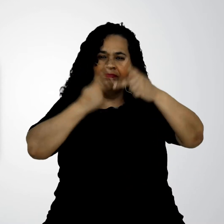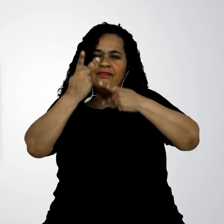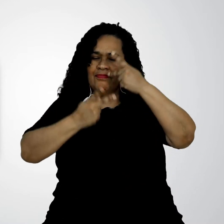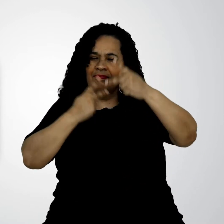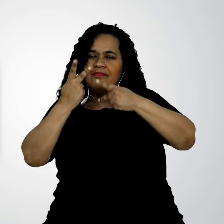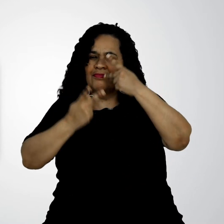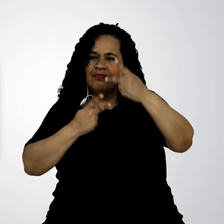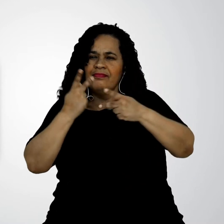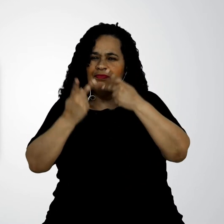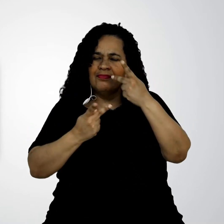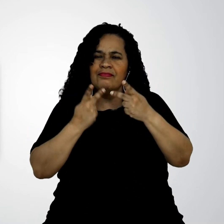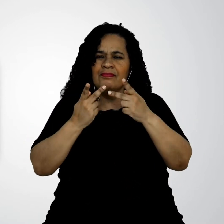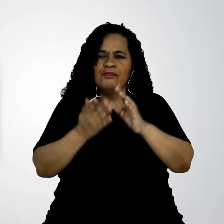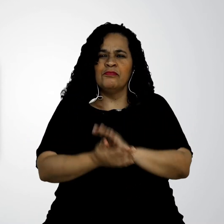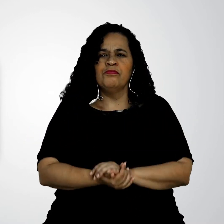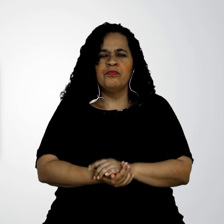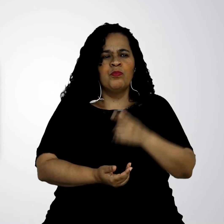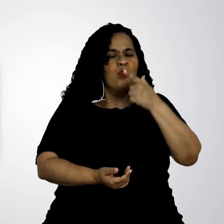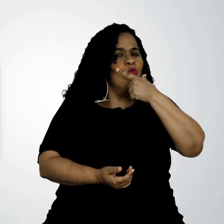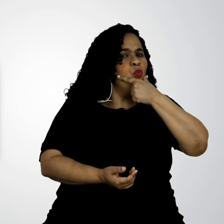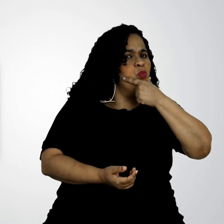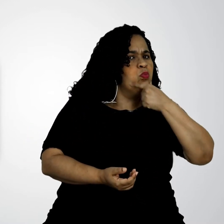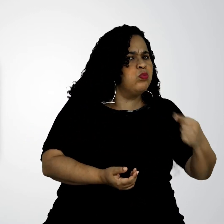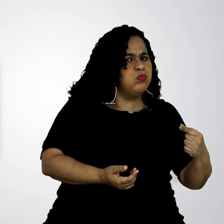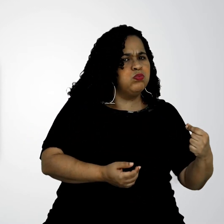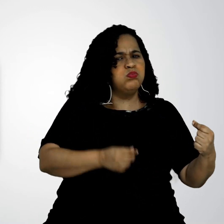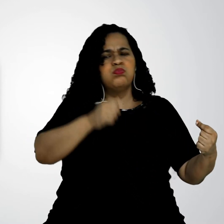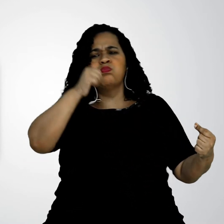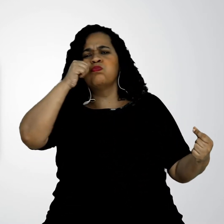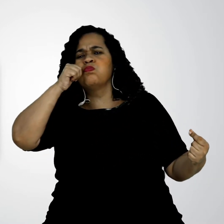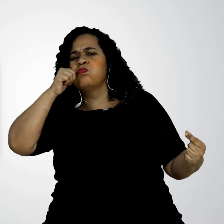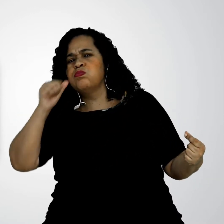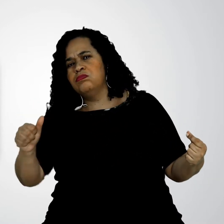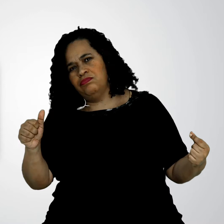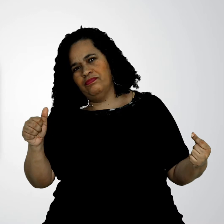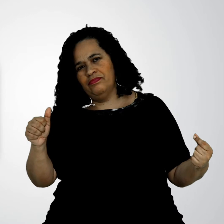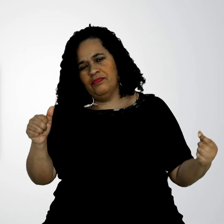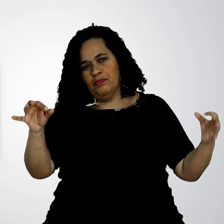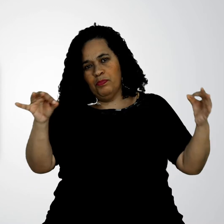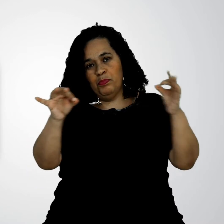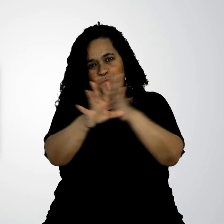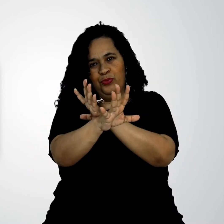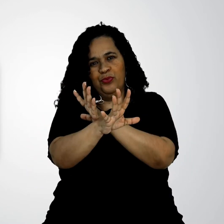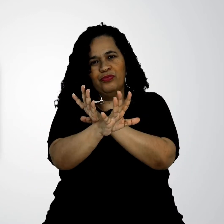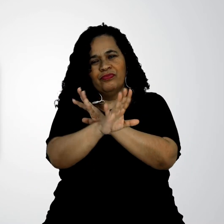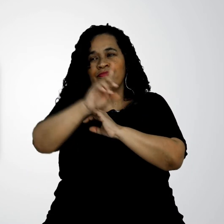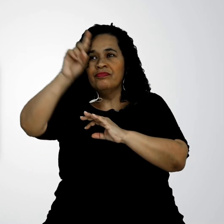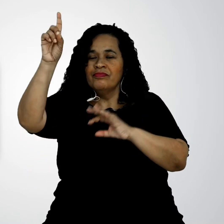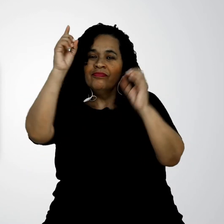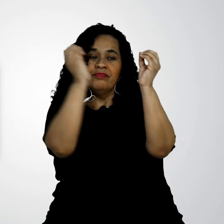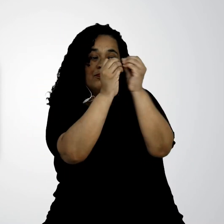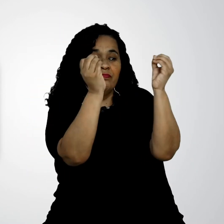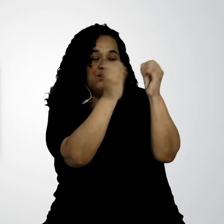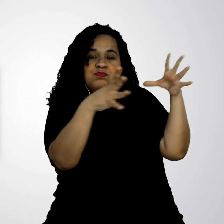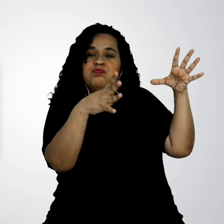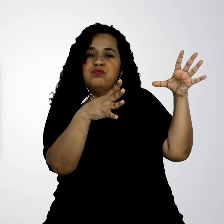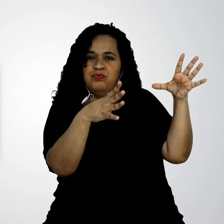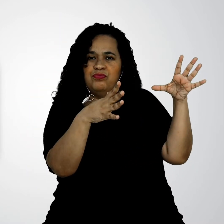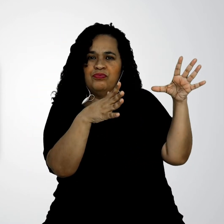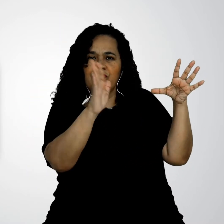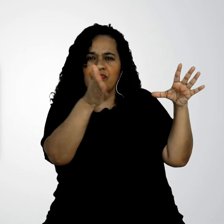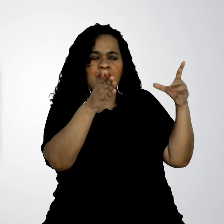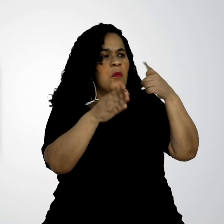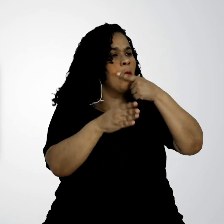que é relacionado ao macho, e esse nekeba, que é relacionado à fêmea. Mas é muito claro aqui que